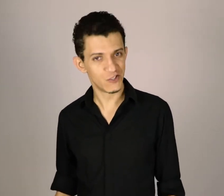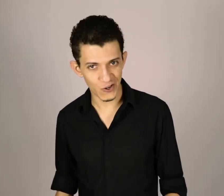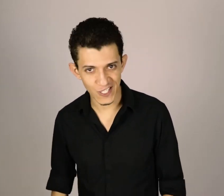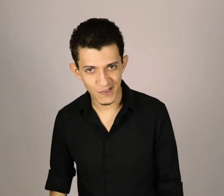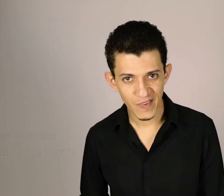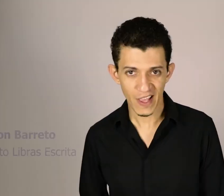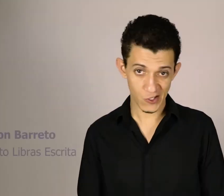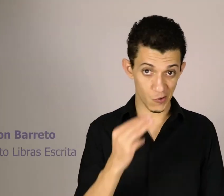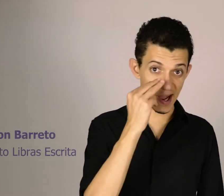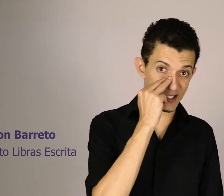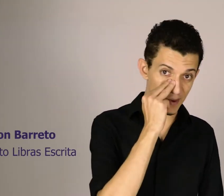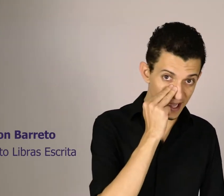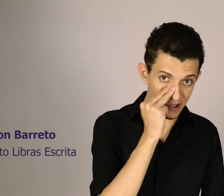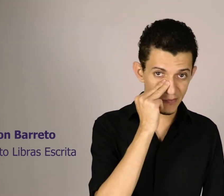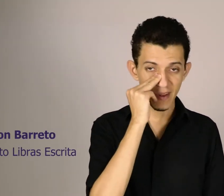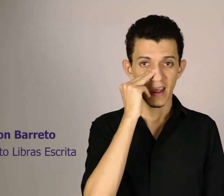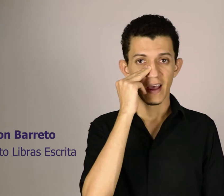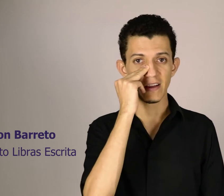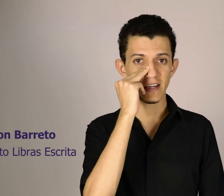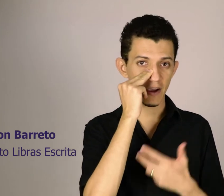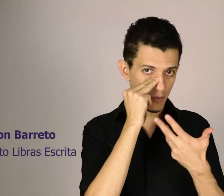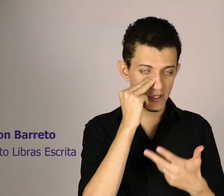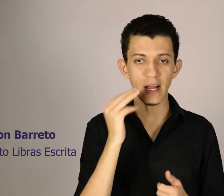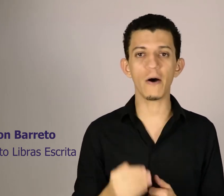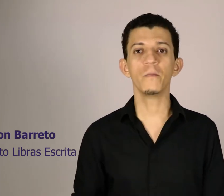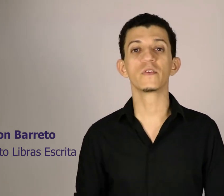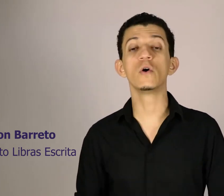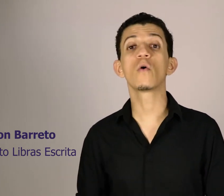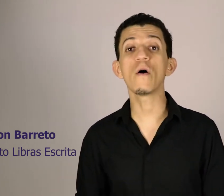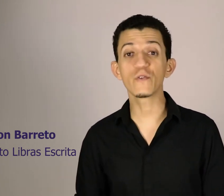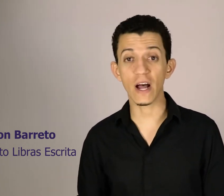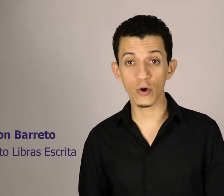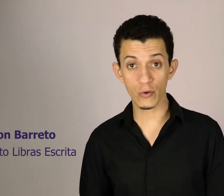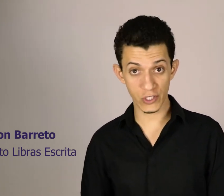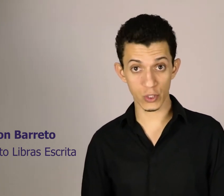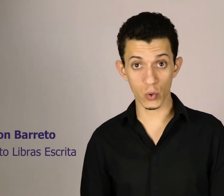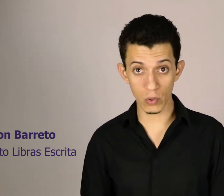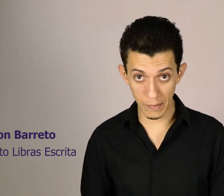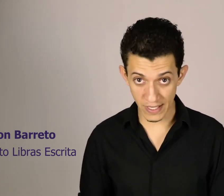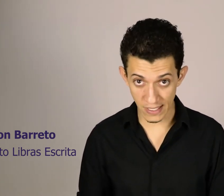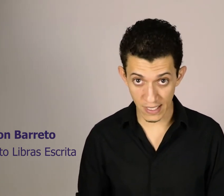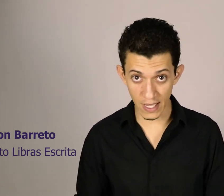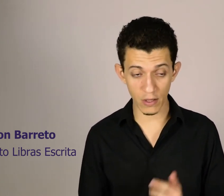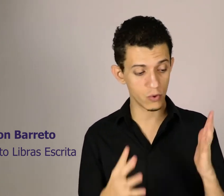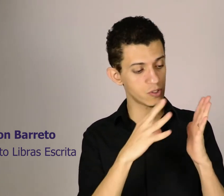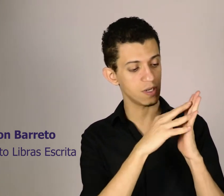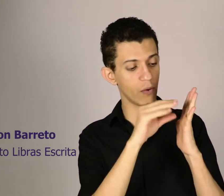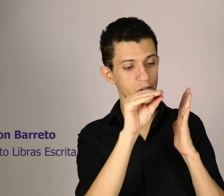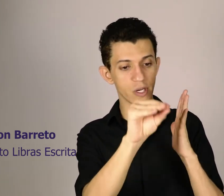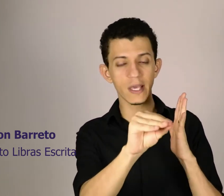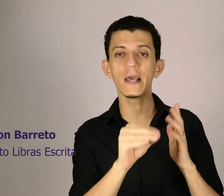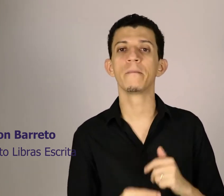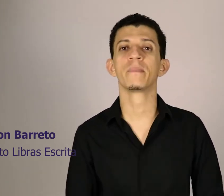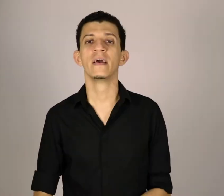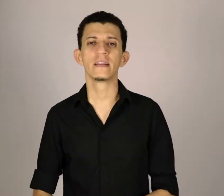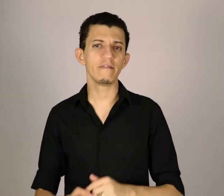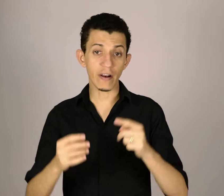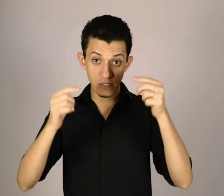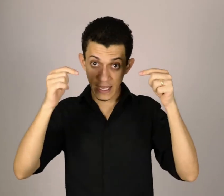hoje. Eu sou o Madison Barreto, esse aqui é o meu sinal, sou o cofundador do Instituto Libras Escrita, cujo sinal é este aqui. Tem vários links